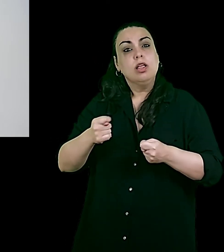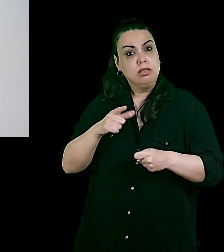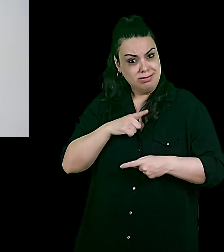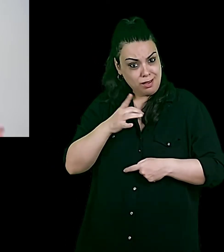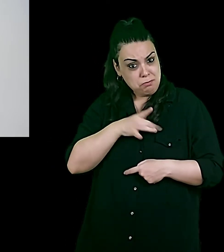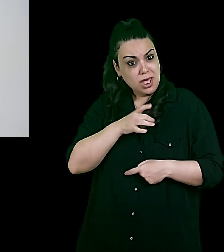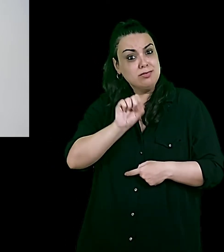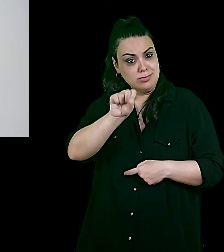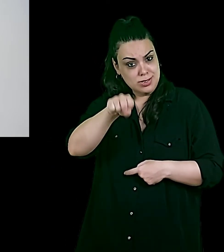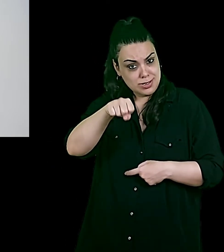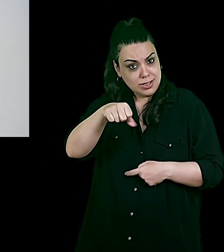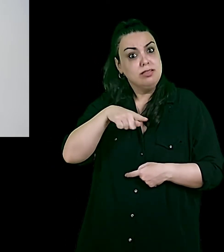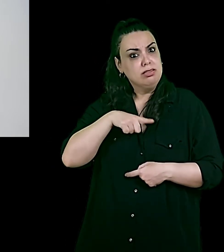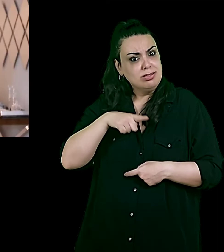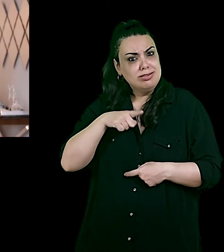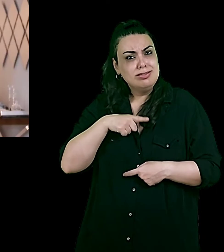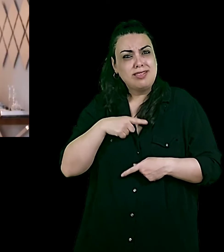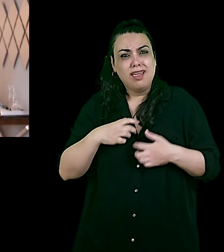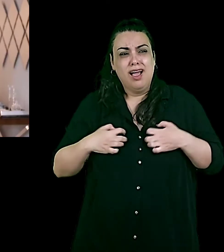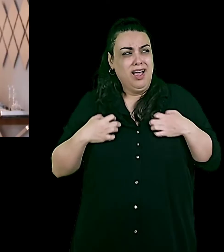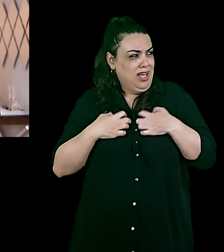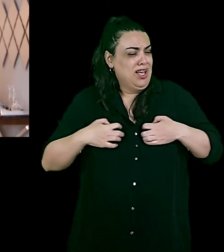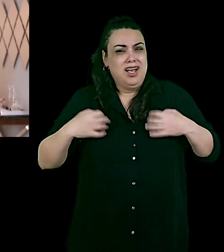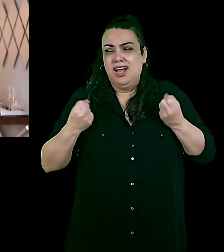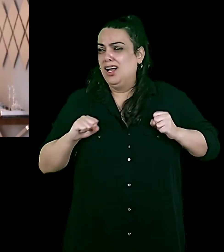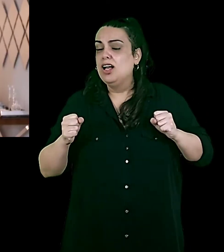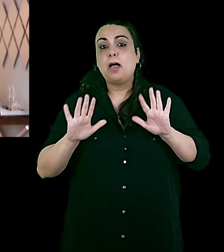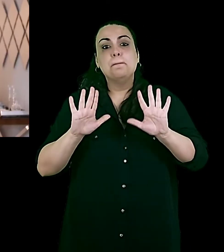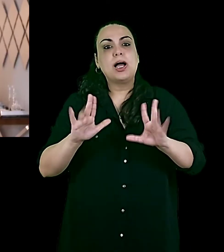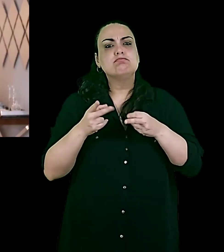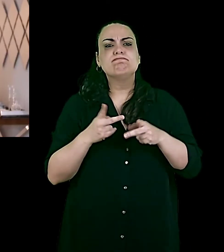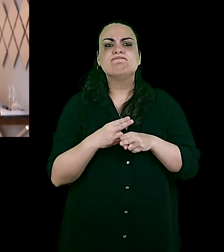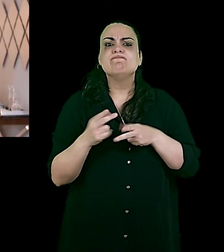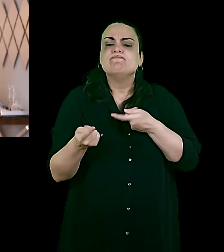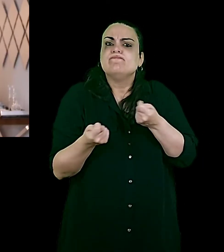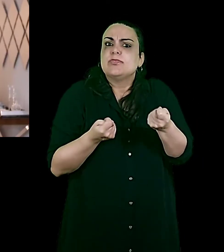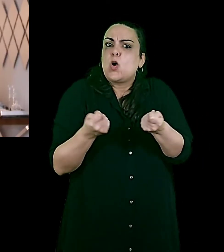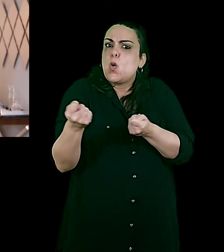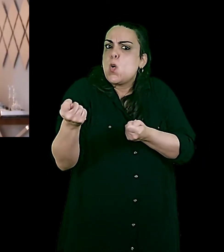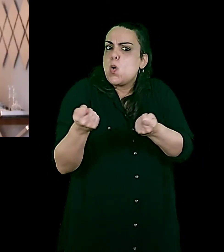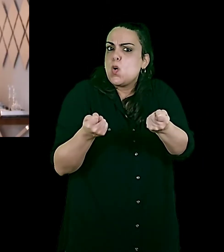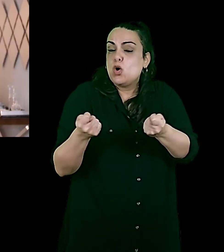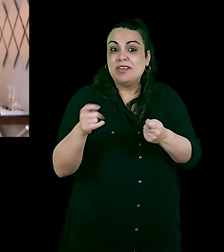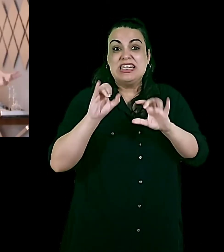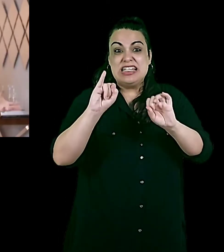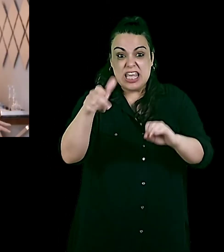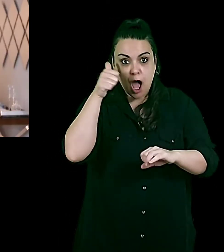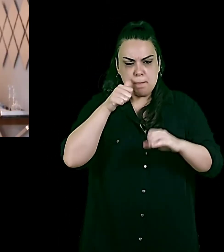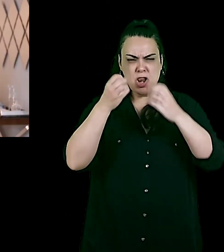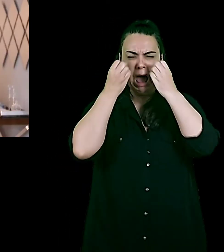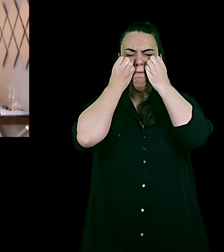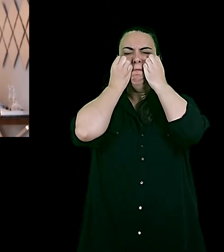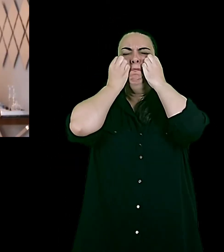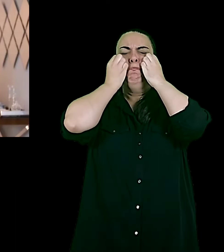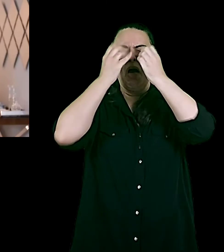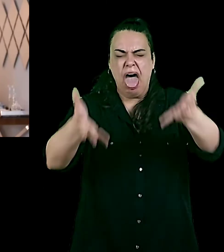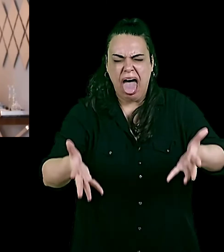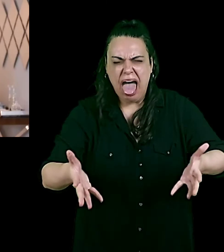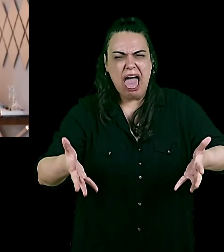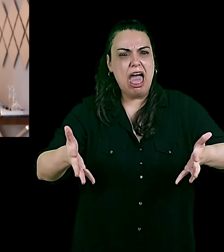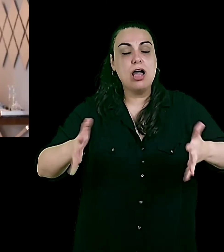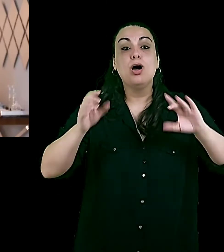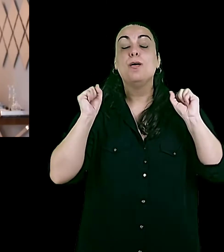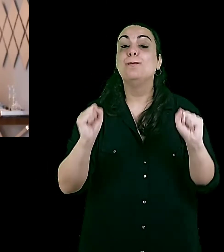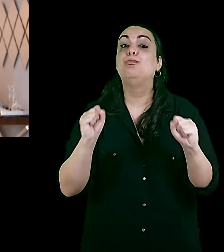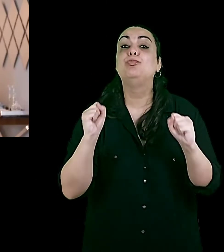ela não está com medo? Ela está com medo. Você acha que ela não está desesperada? Ela está desesperada. Só que se ela expõe isso dessa maneira, a